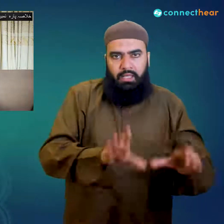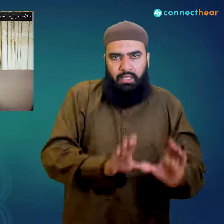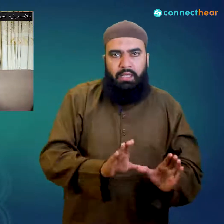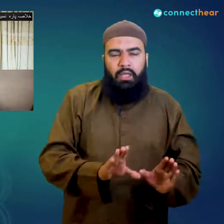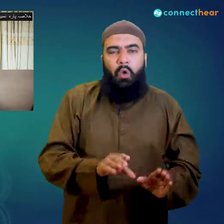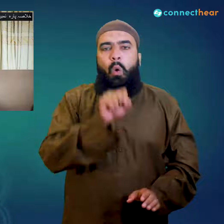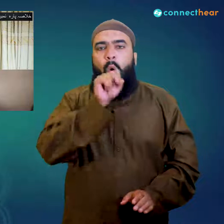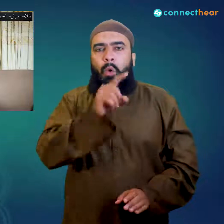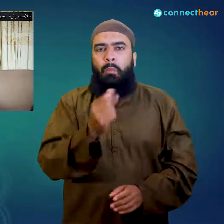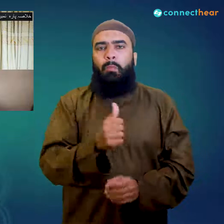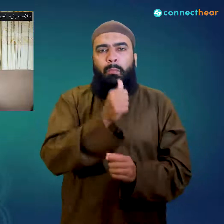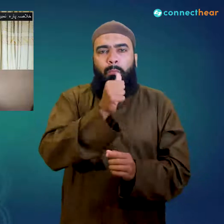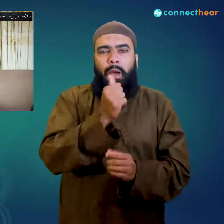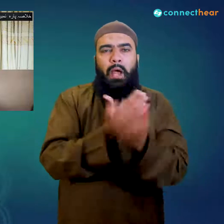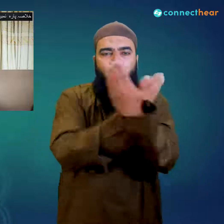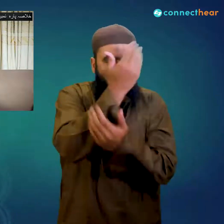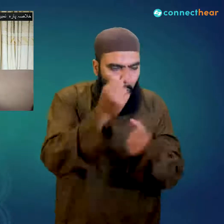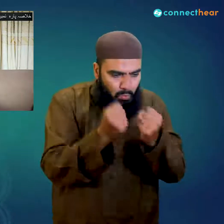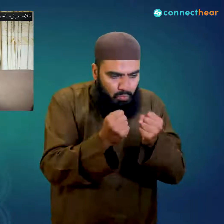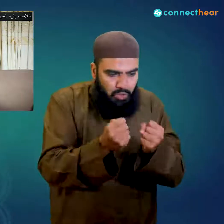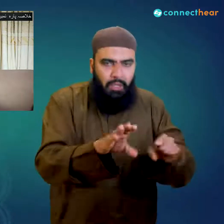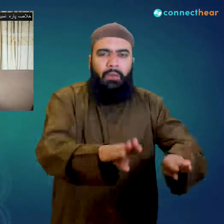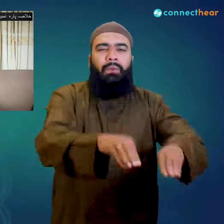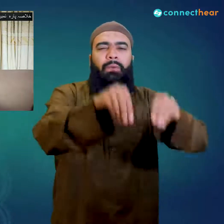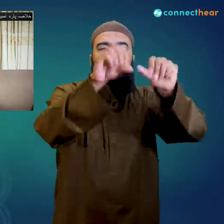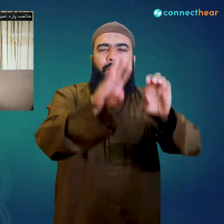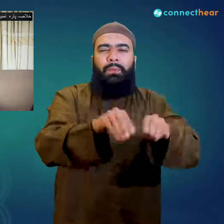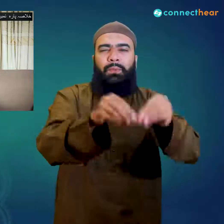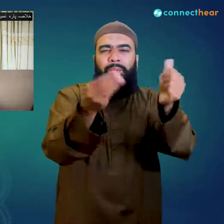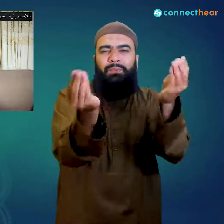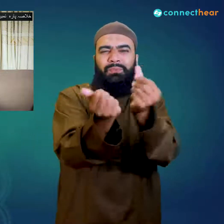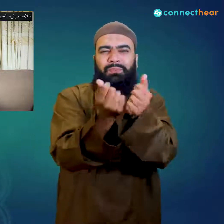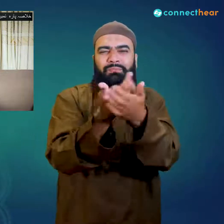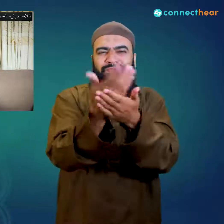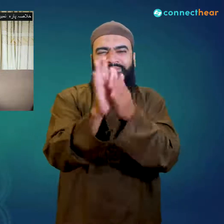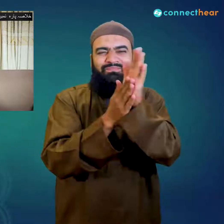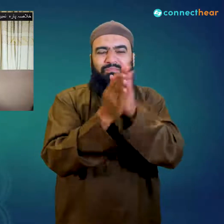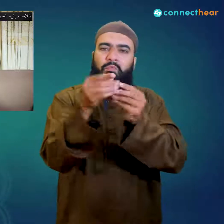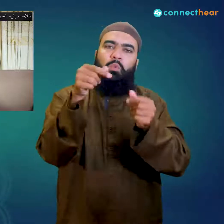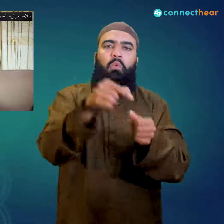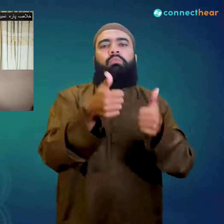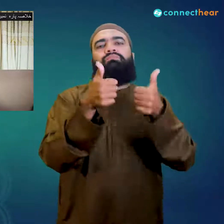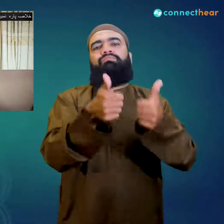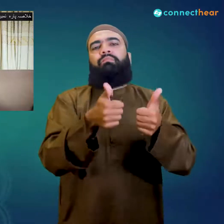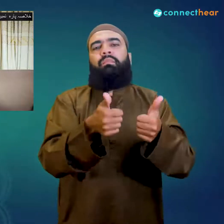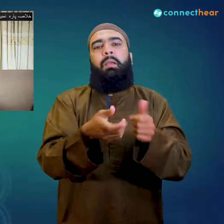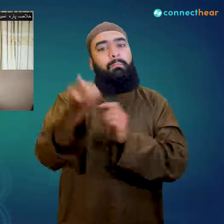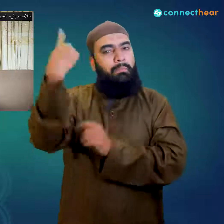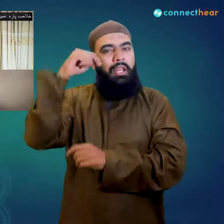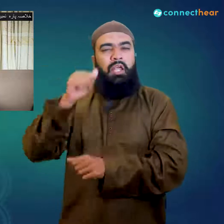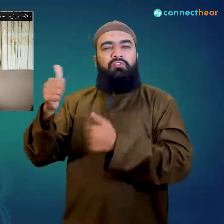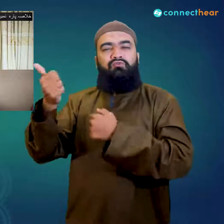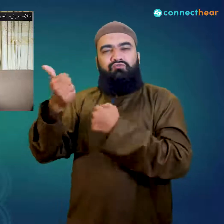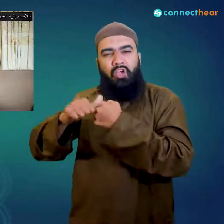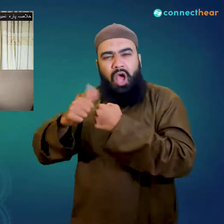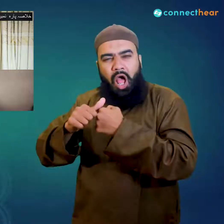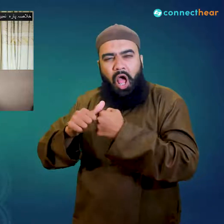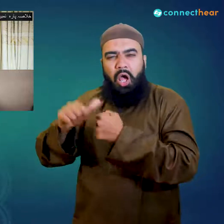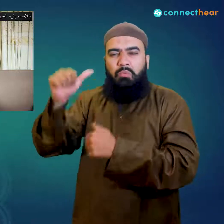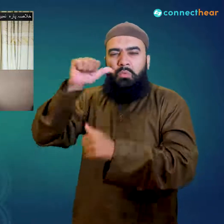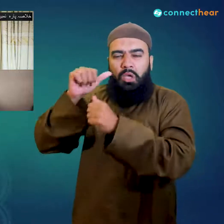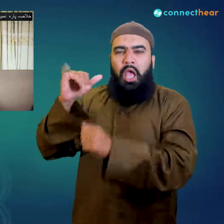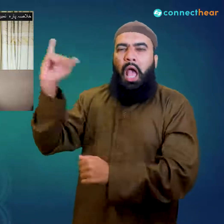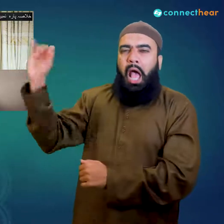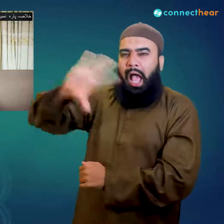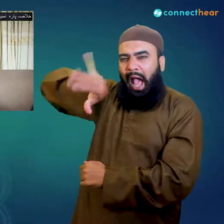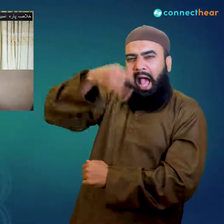طرح ابتدا میں شراب حرام نہیں تھی، بعد میں شراب کو حرام کیا گیا۔ ابتدا میں پردہ نہیں تھا، بعد میں پردے کا حکم